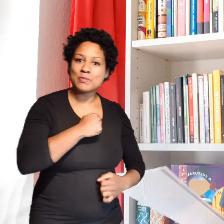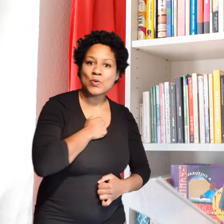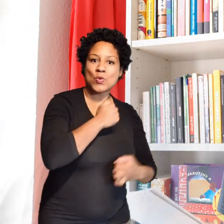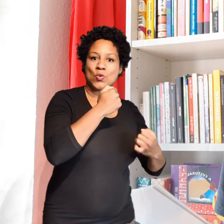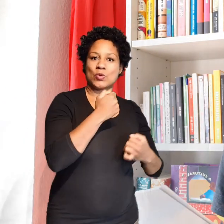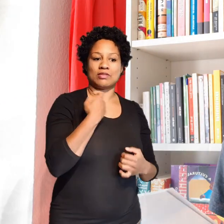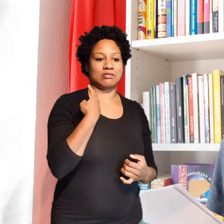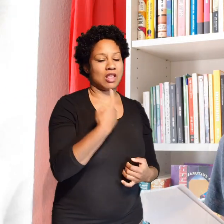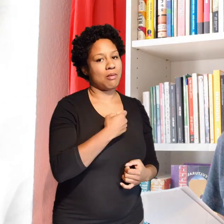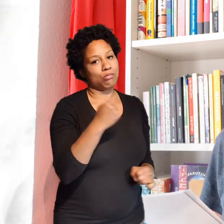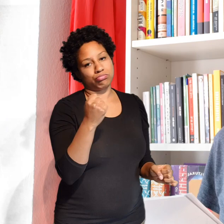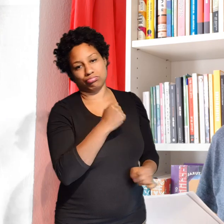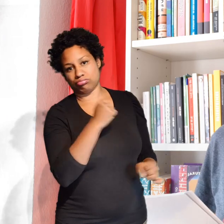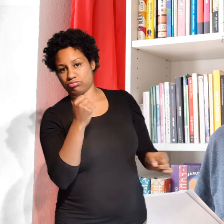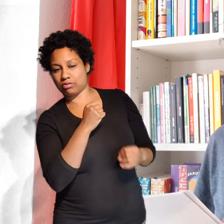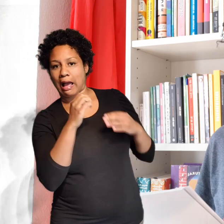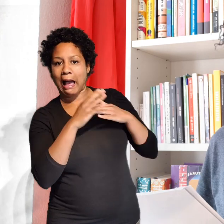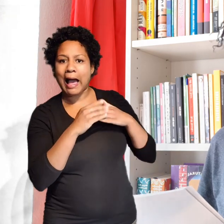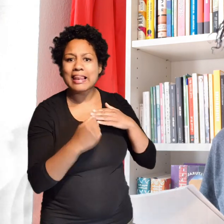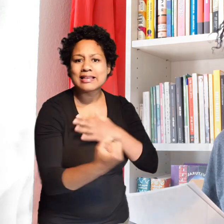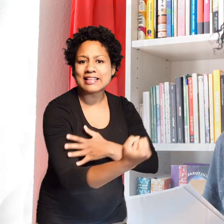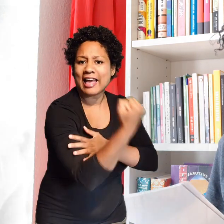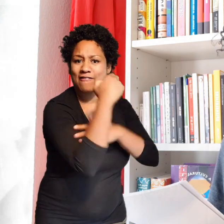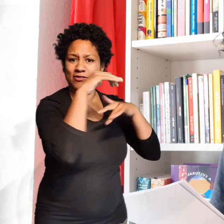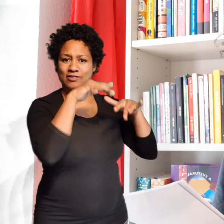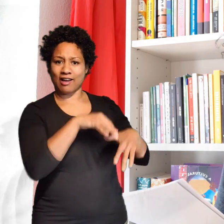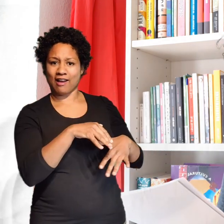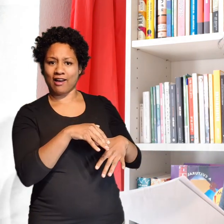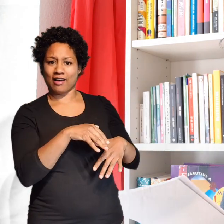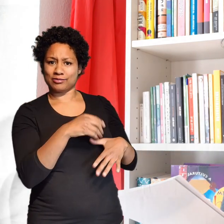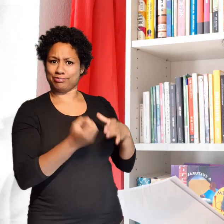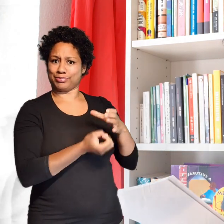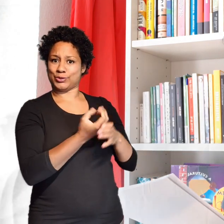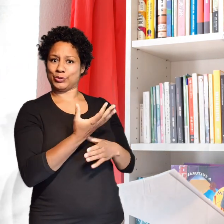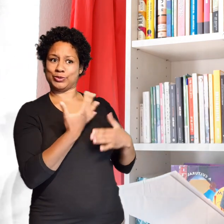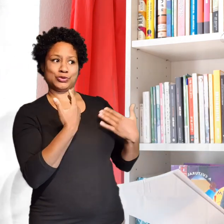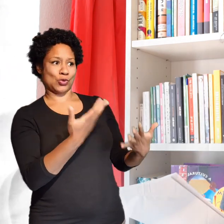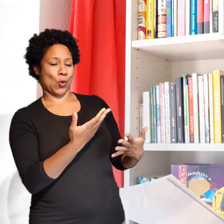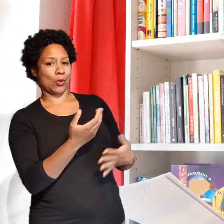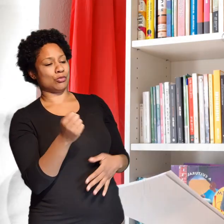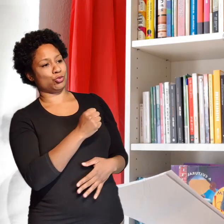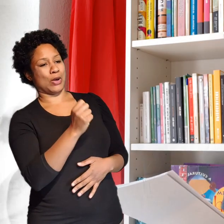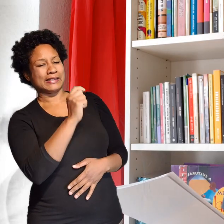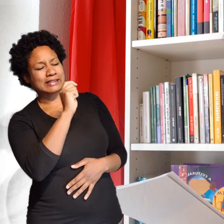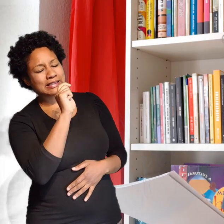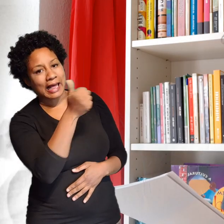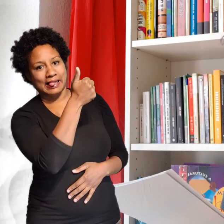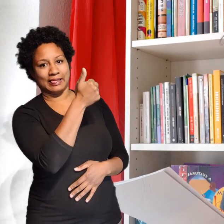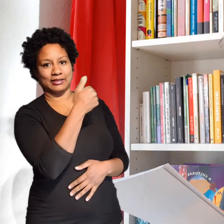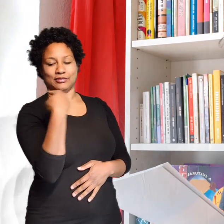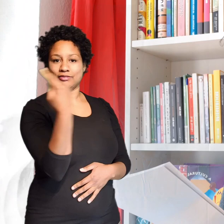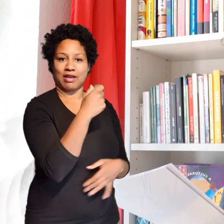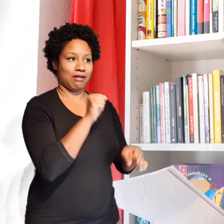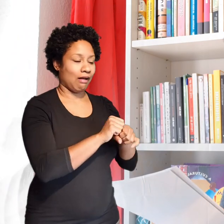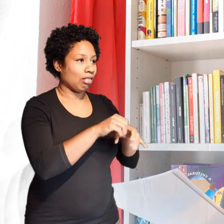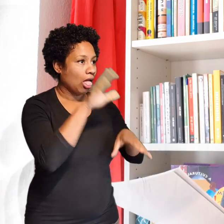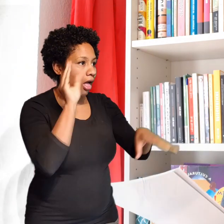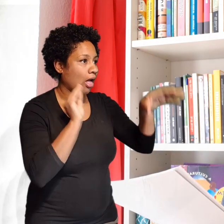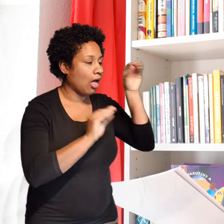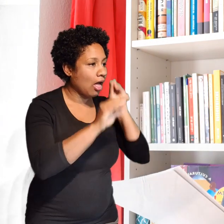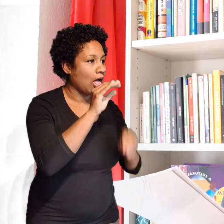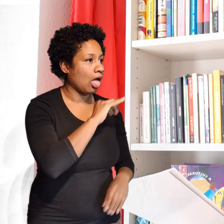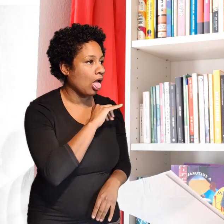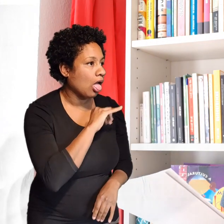ihrer Nahrhaftigkeit, von ihren heilenden Kräften, was wir alles von diesen seltenen Blumen lernen